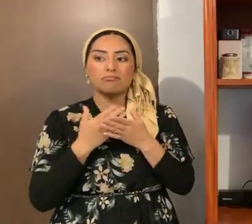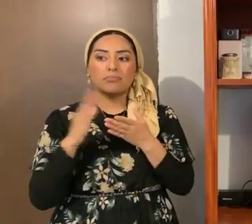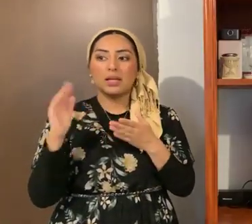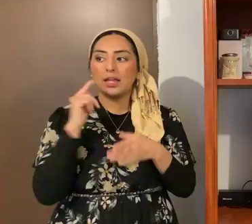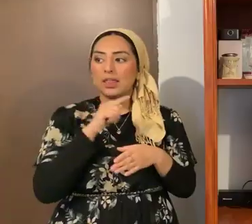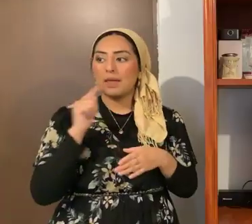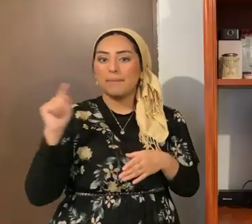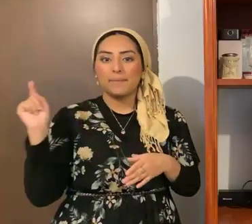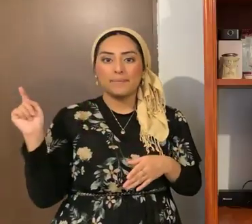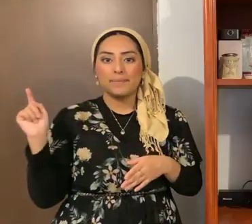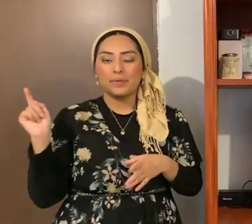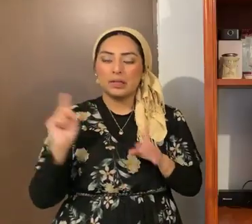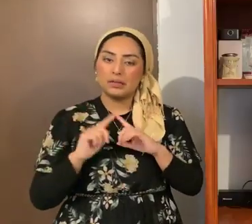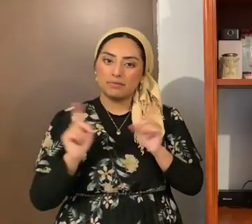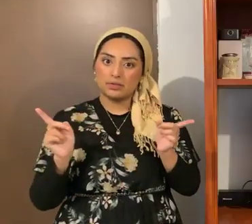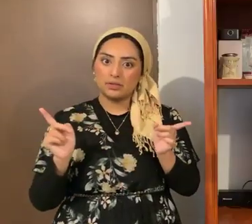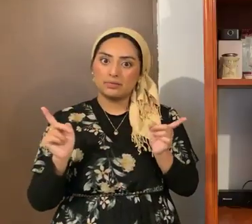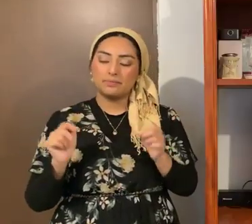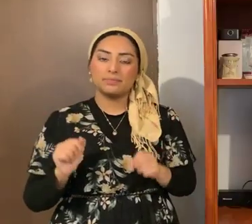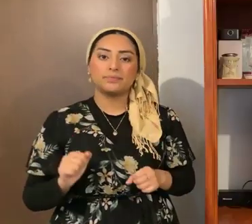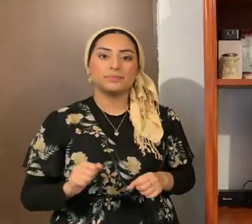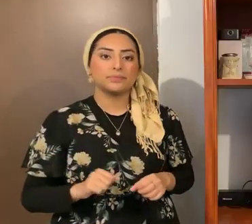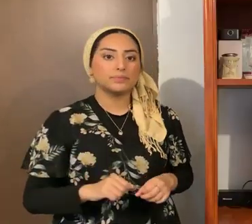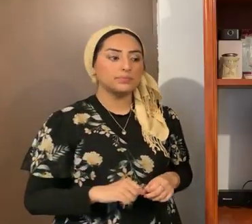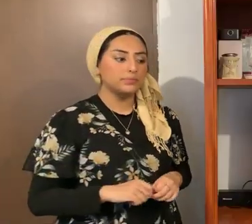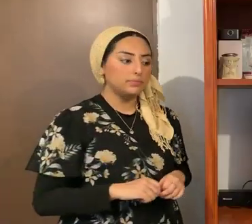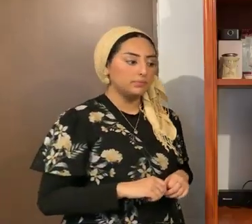desacreditarlos. Eso es muy diferente.